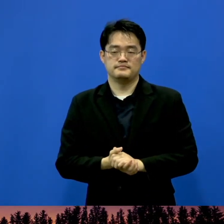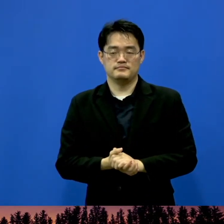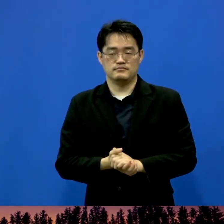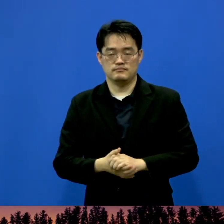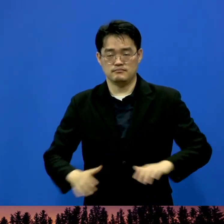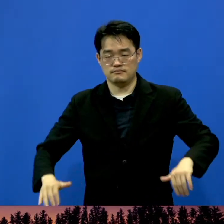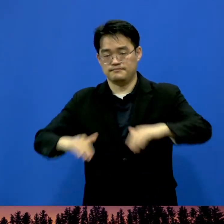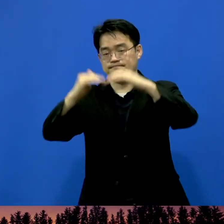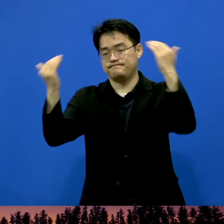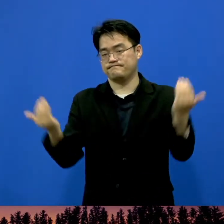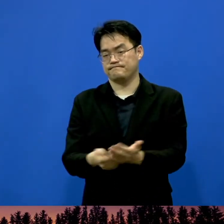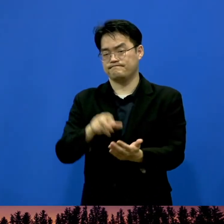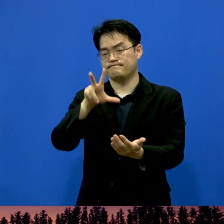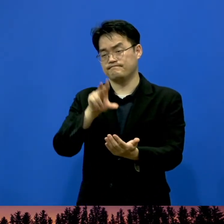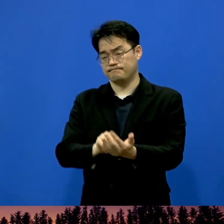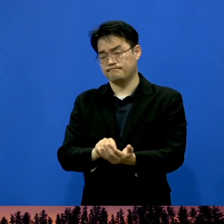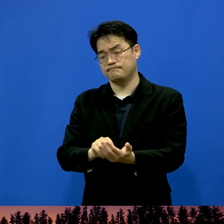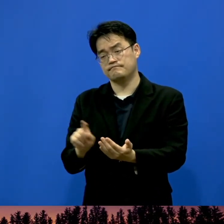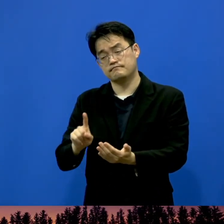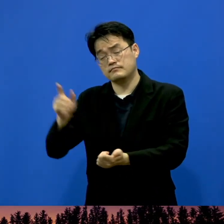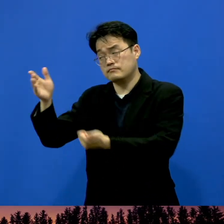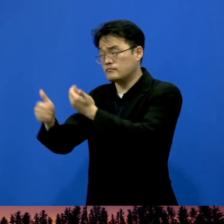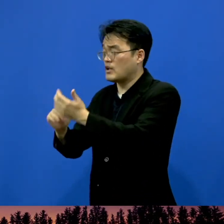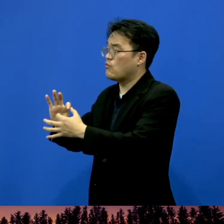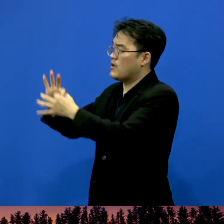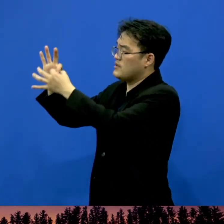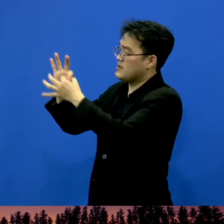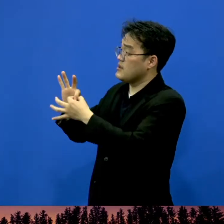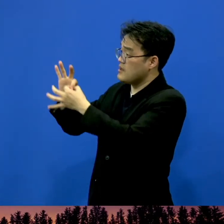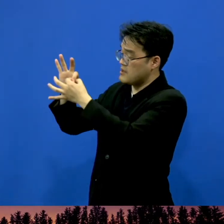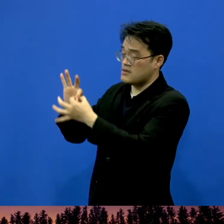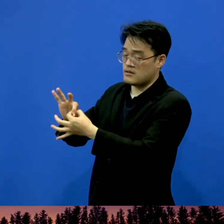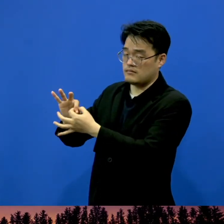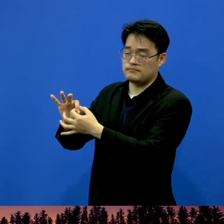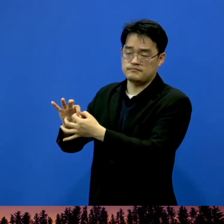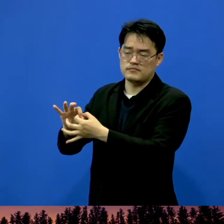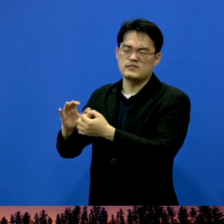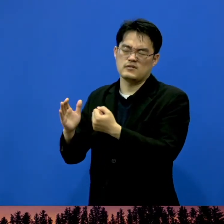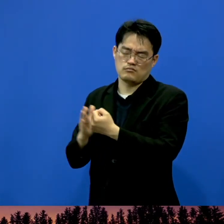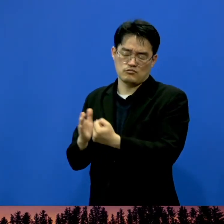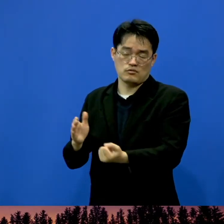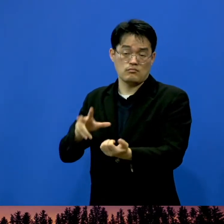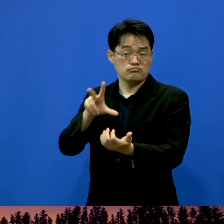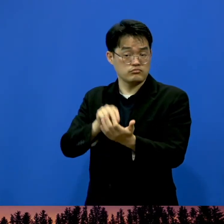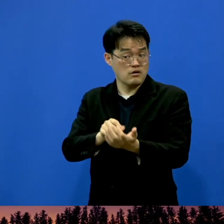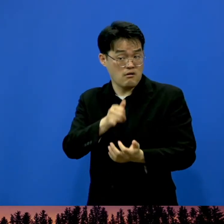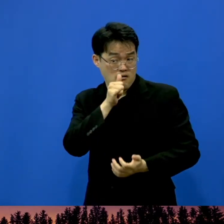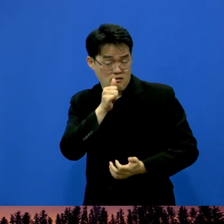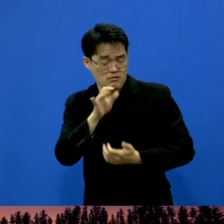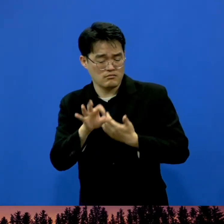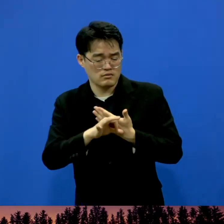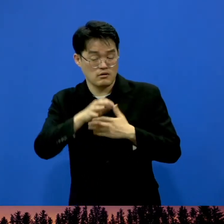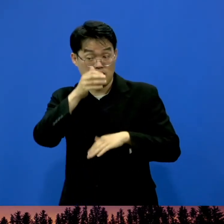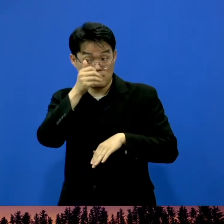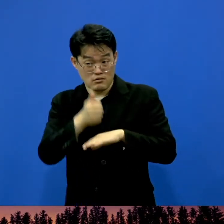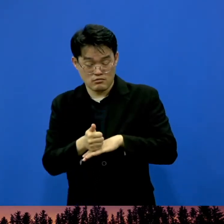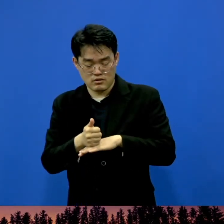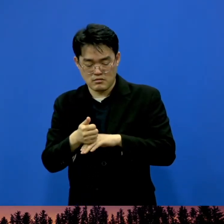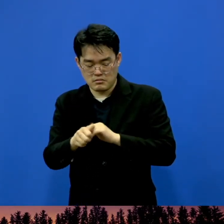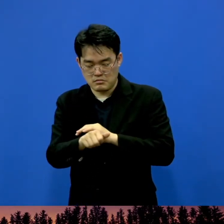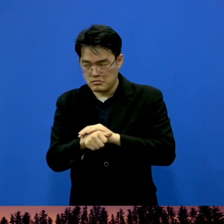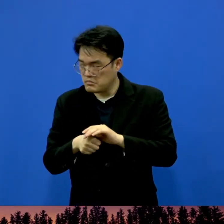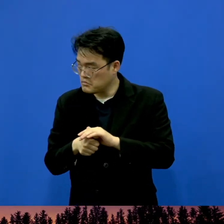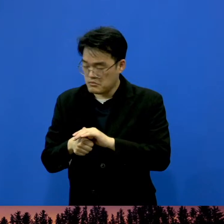모든 게 핵심은 뭐냐면 하나님과의 관계에 연관이 있고, 이 문제가 있을 때 결국은 소극적인 태도, 땅에